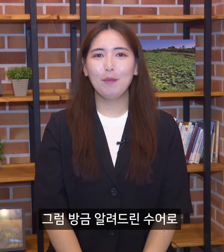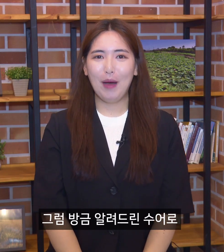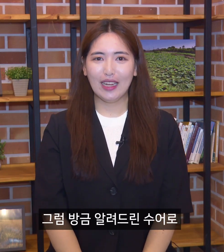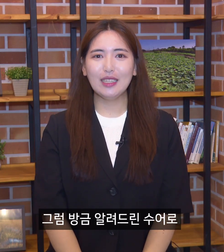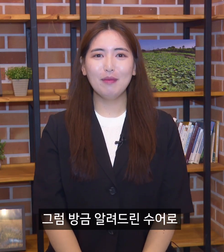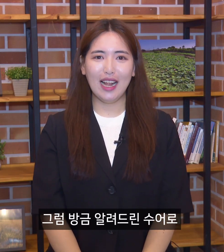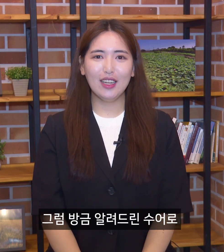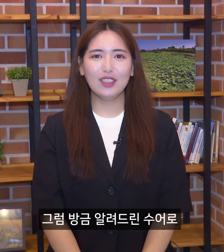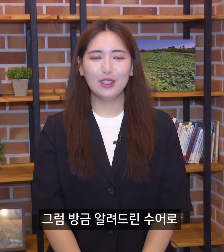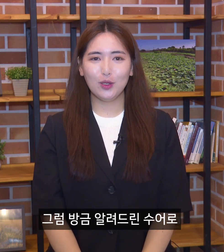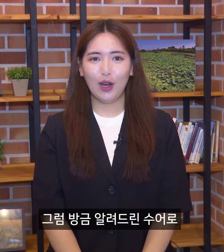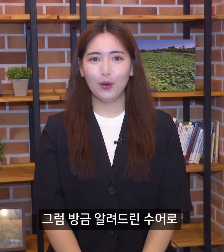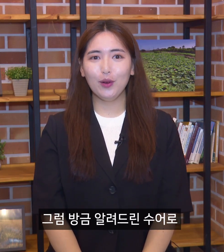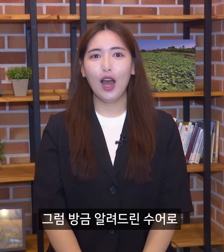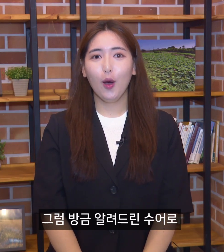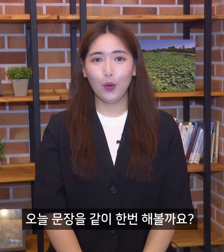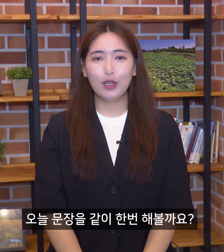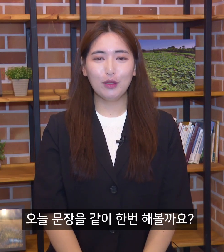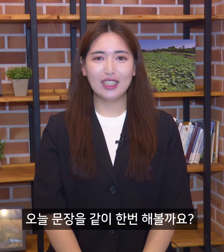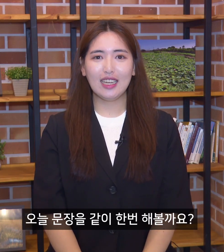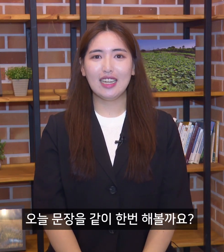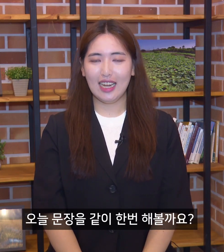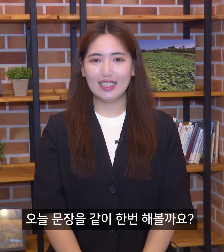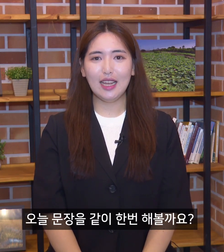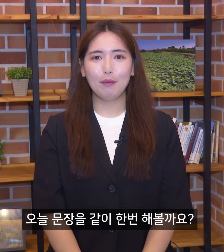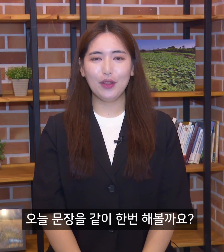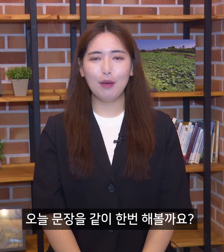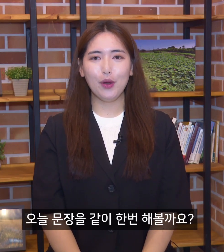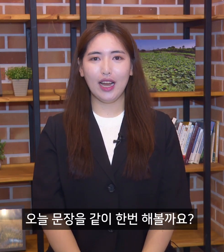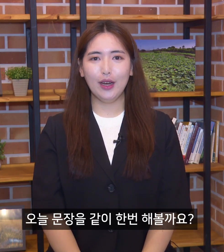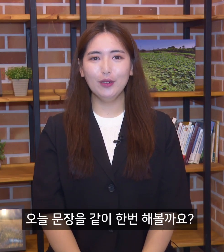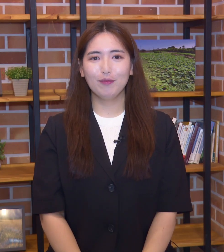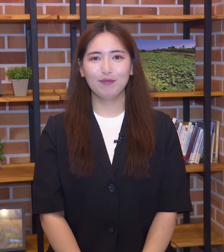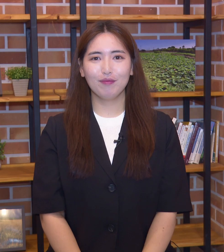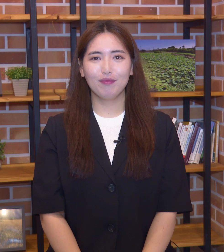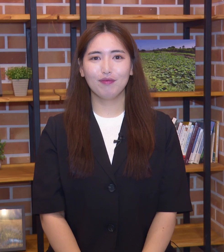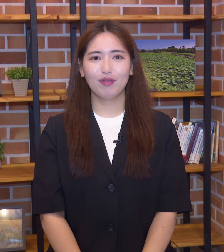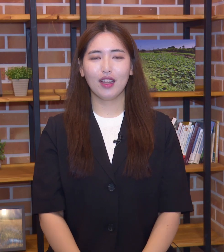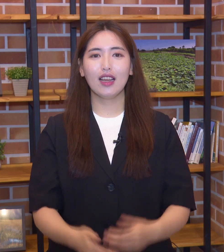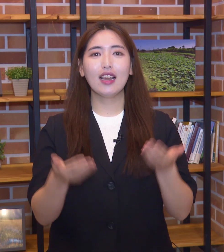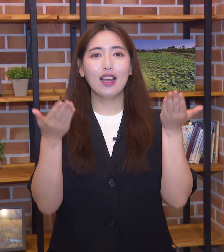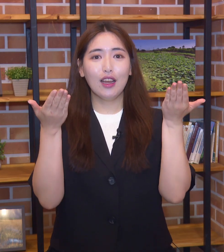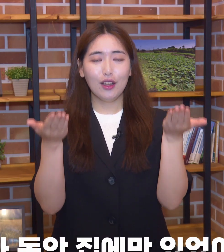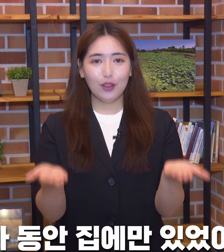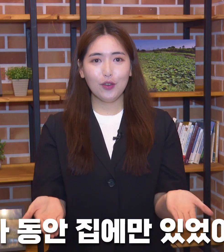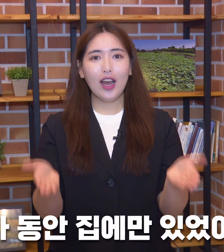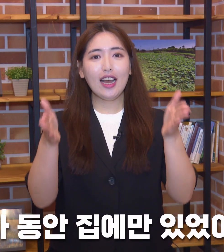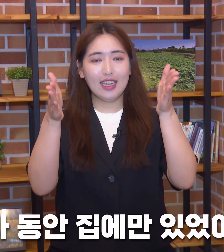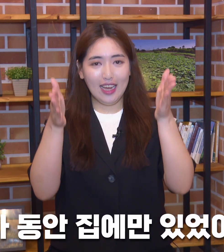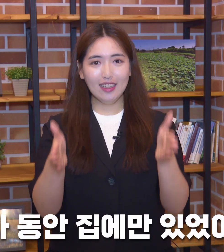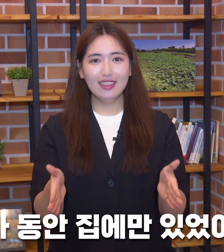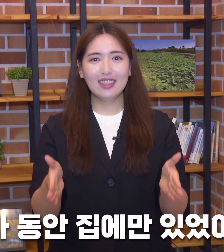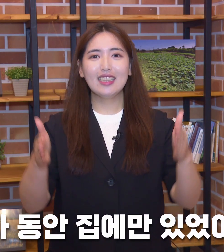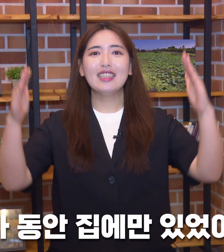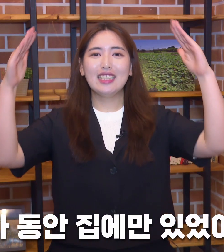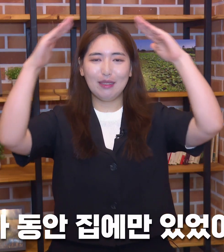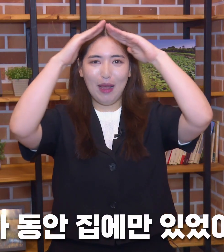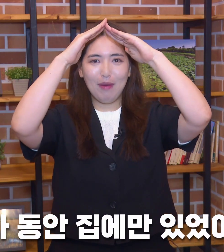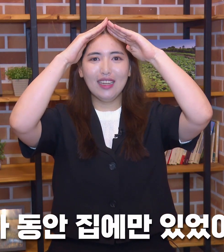방금 알려드린 수어로 오늘 문장을 같이 한번 해볼까요? 휴가 기간, 집에만